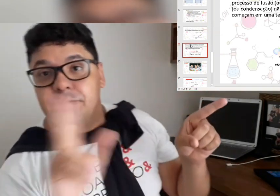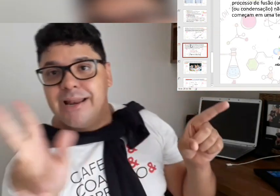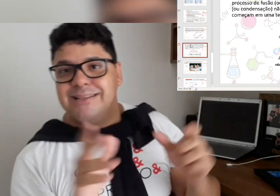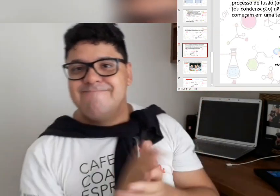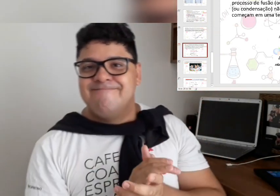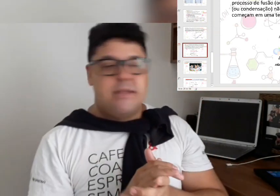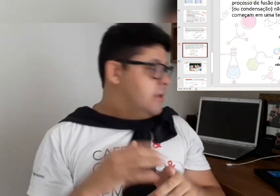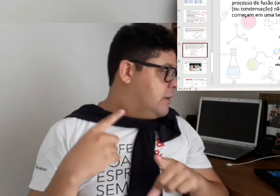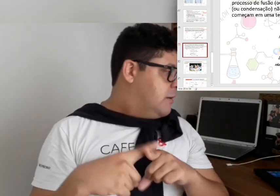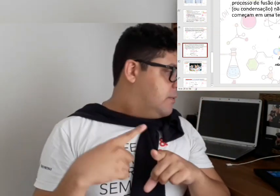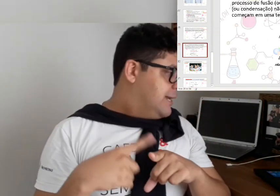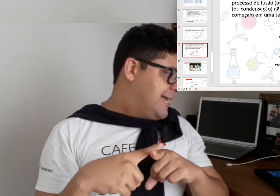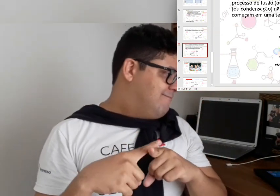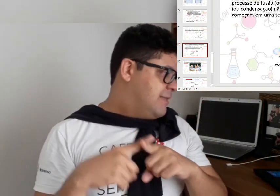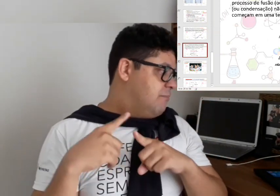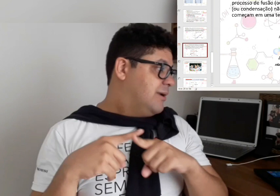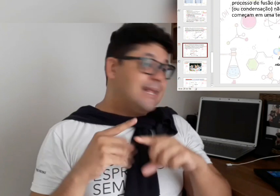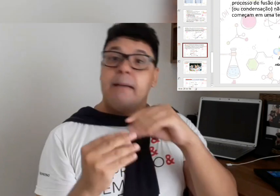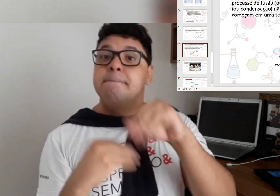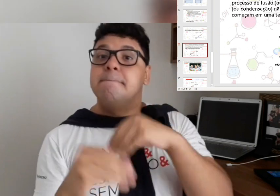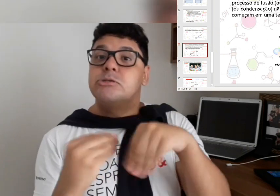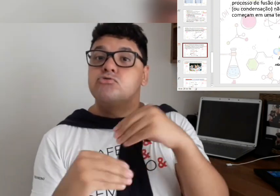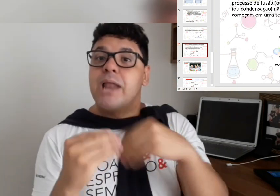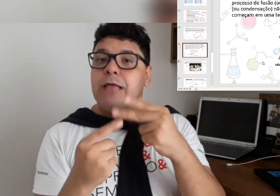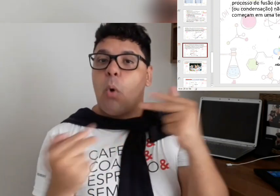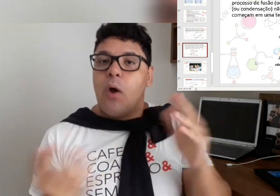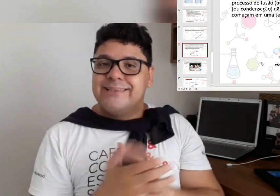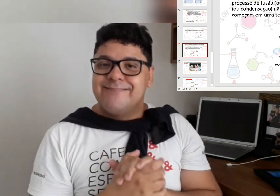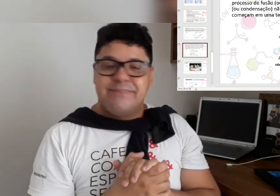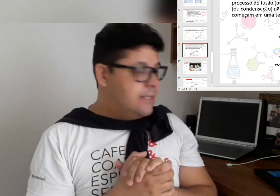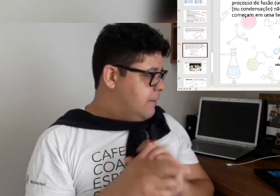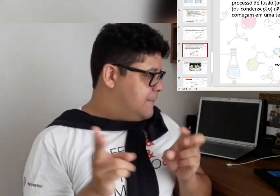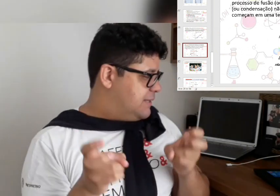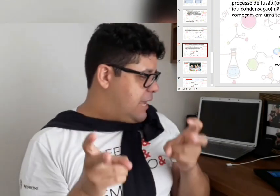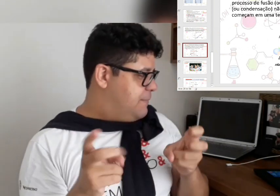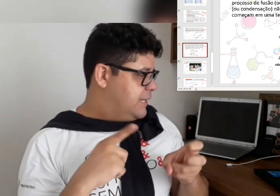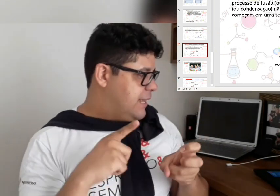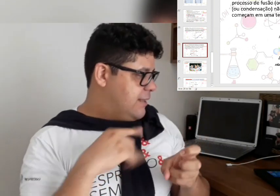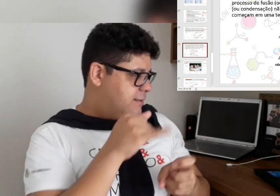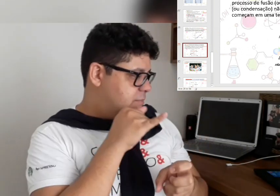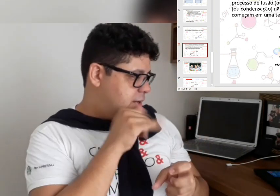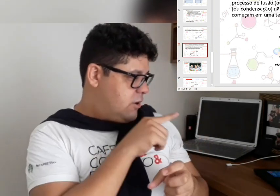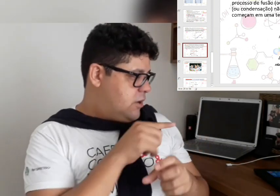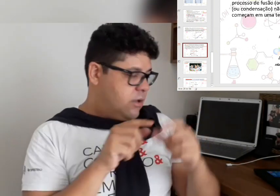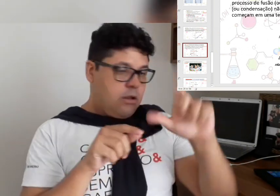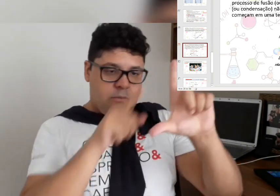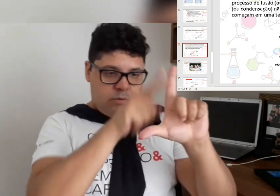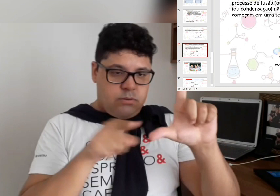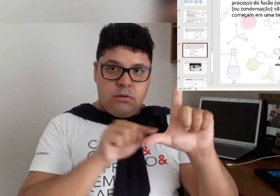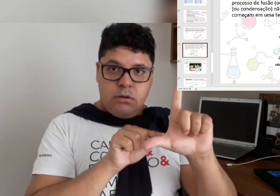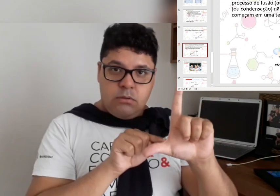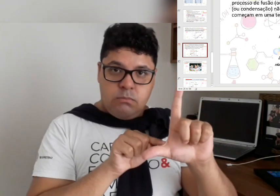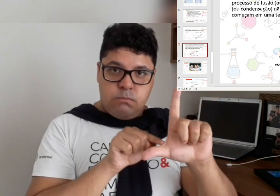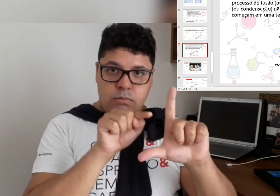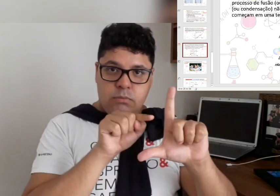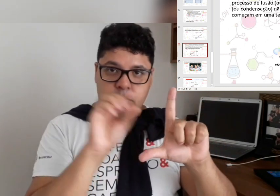esse agora, tá? De cara, a gente já percebe aqui, ó, que eu não tenho aqueles patamares, eu não tenho aquela constância